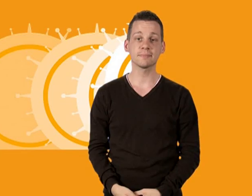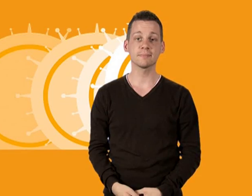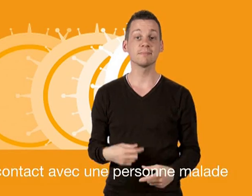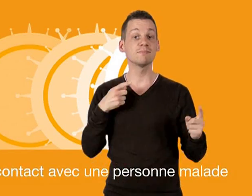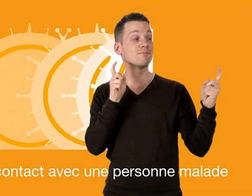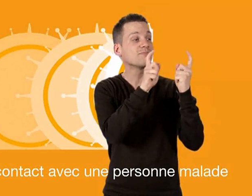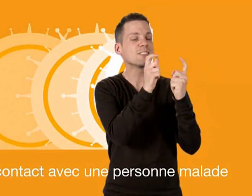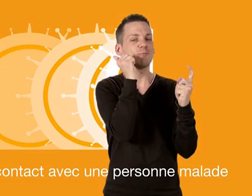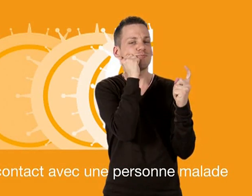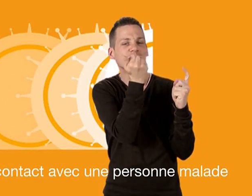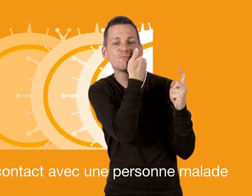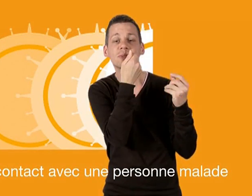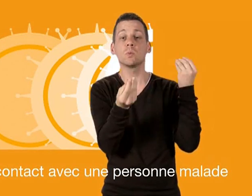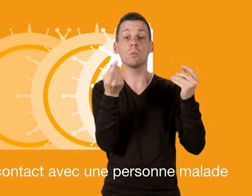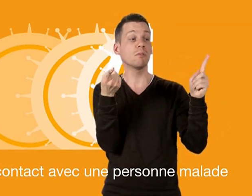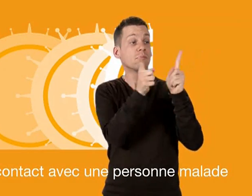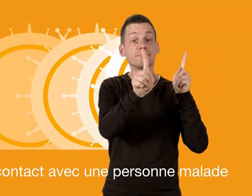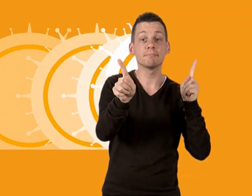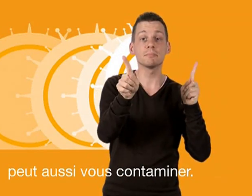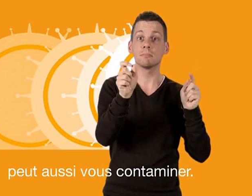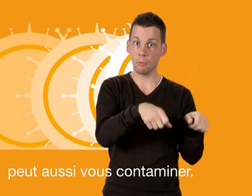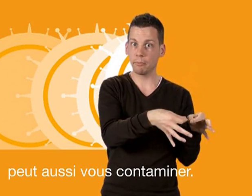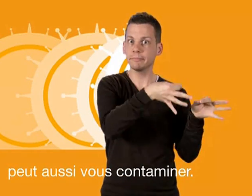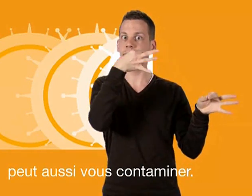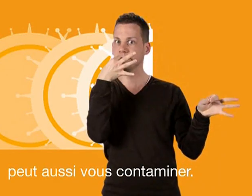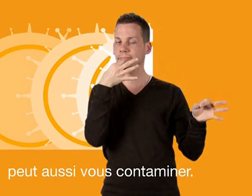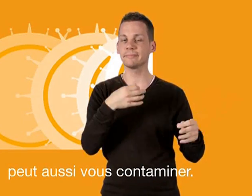Le contact avec une personne malade peut aussi vous contaminer.